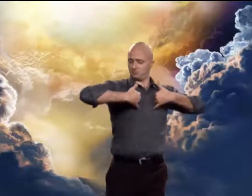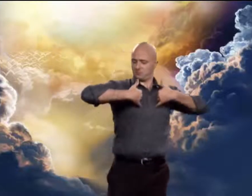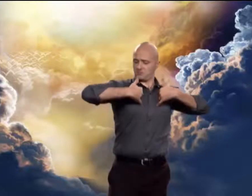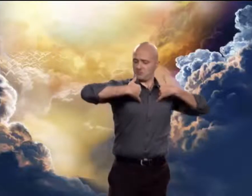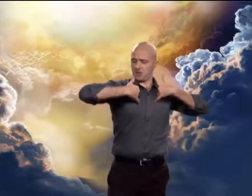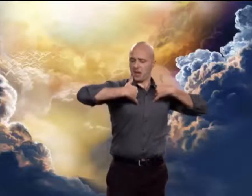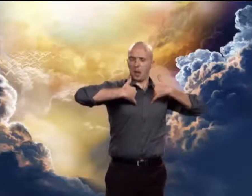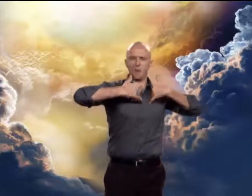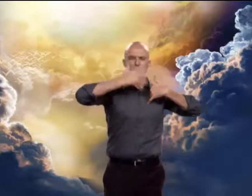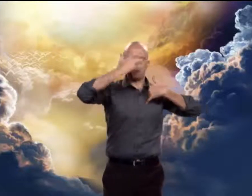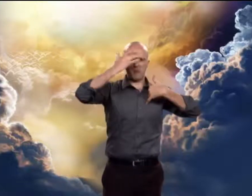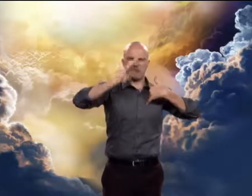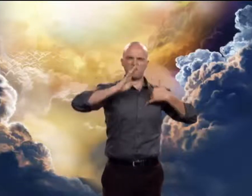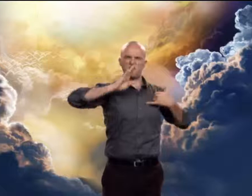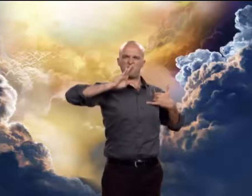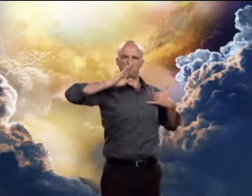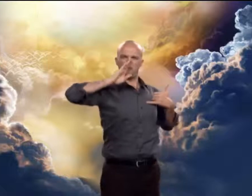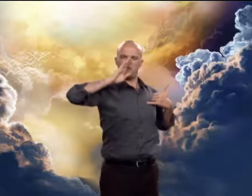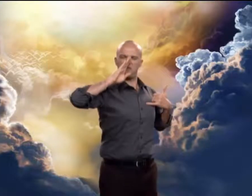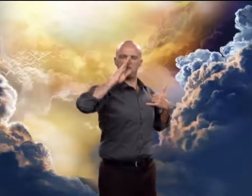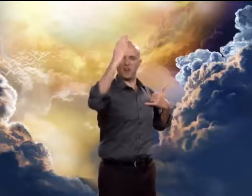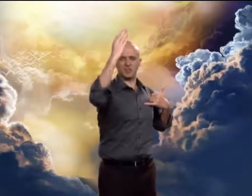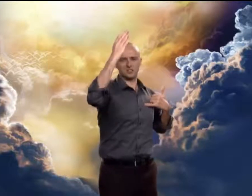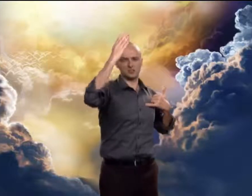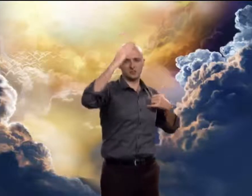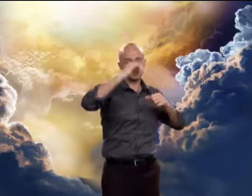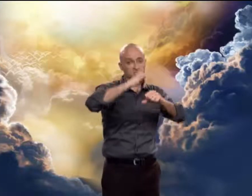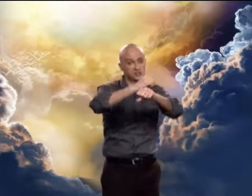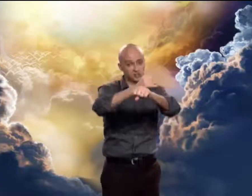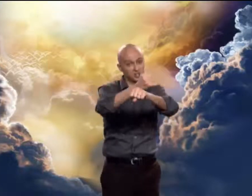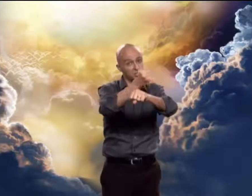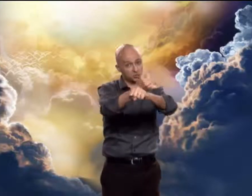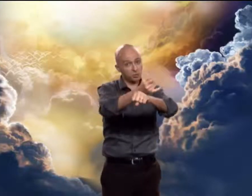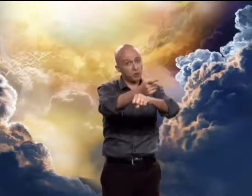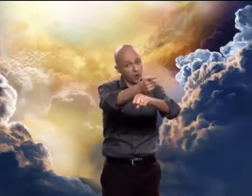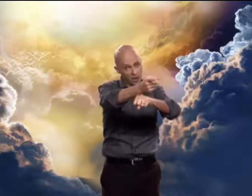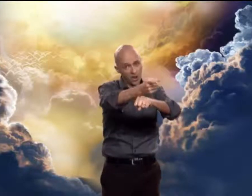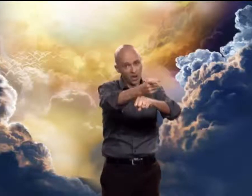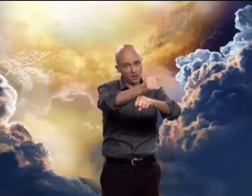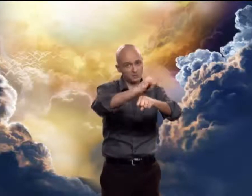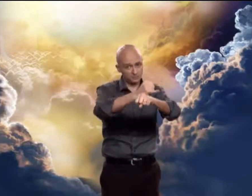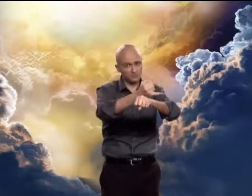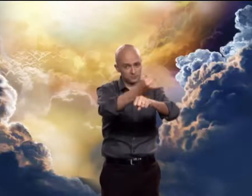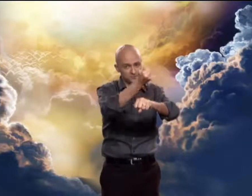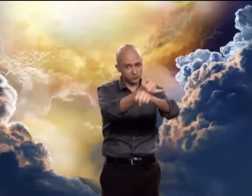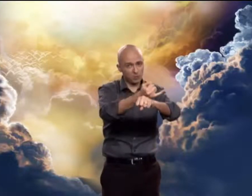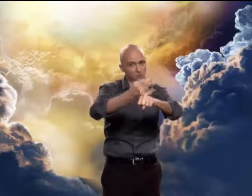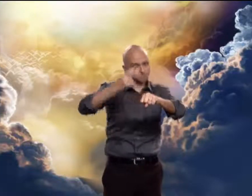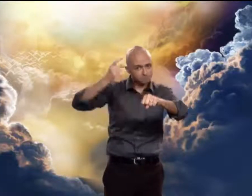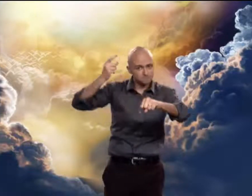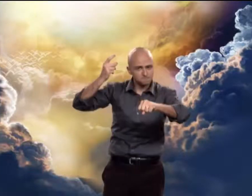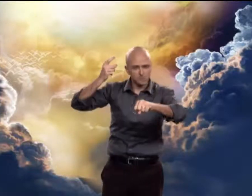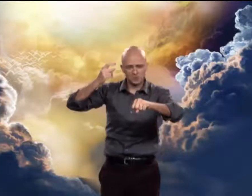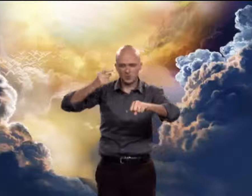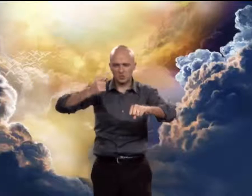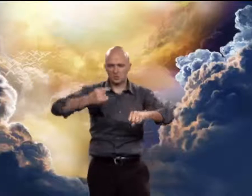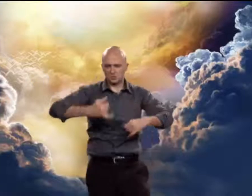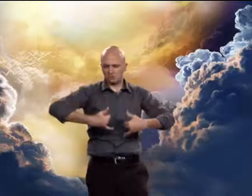Os vigias sobre os muros de Jerusalém deveriam ter sido os primeiros a receber as boas novas da chegada do Salvador,